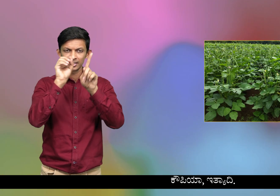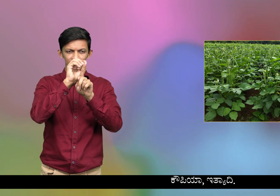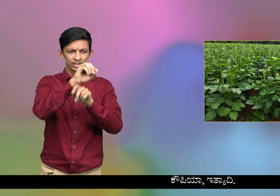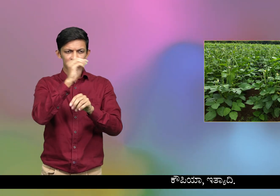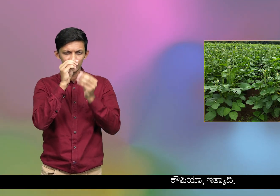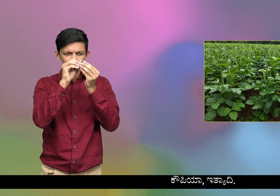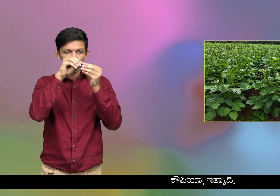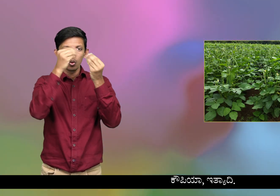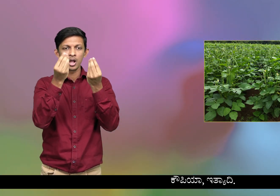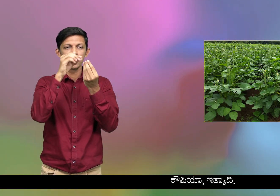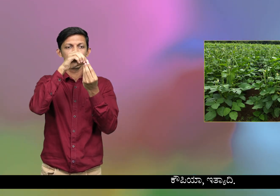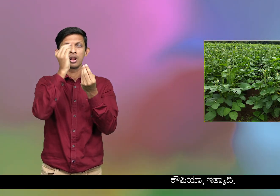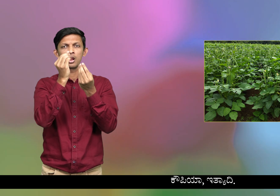ಕೌಪಿಯಾ ಇತ್ಯಾದಿ.